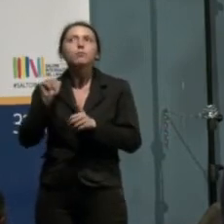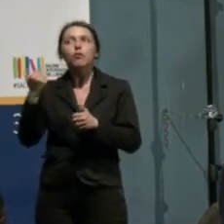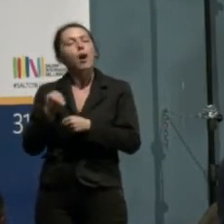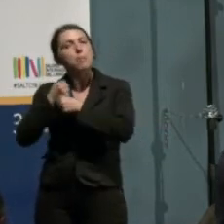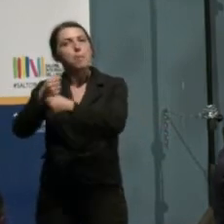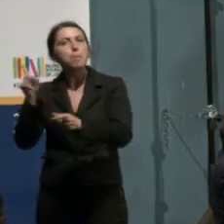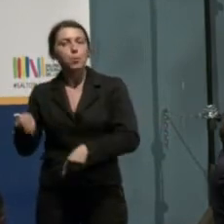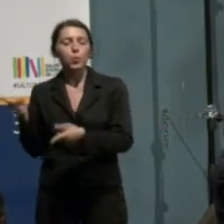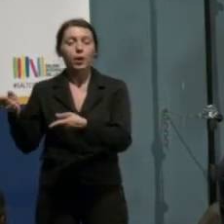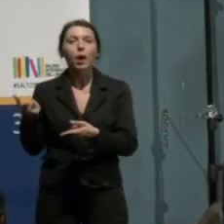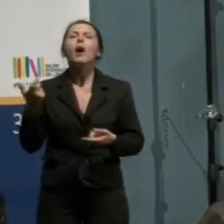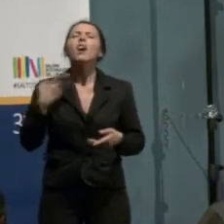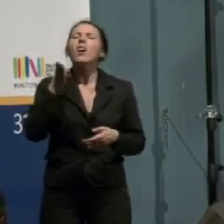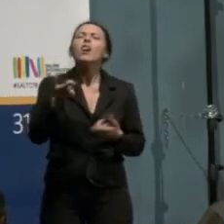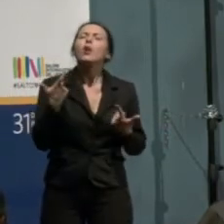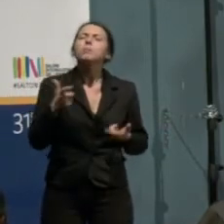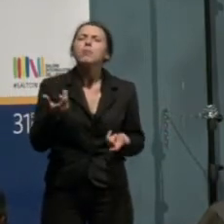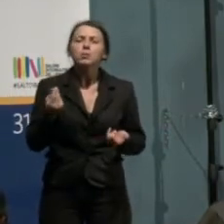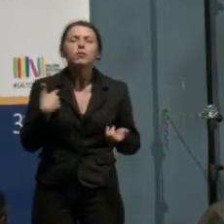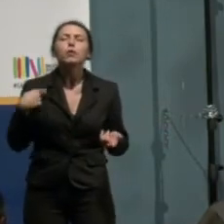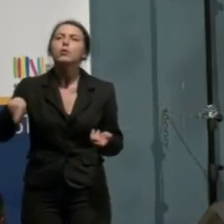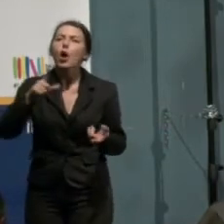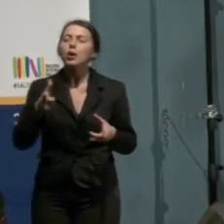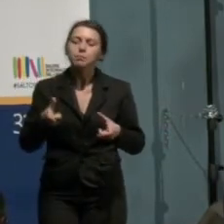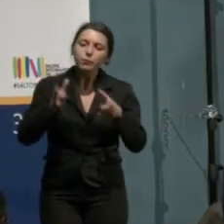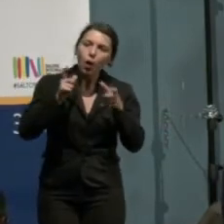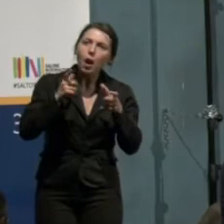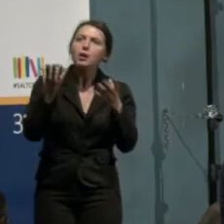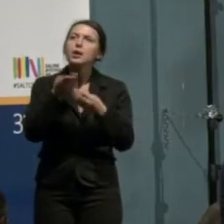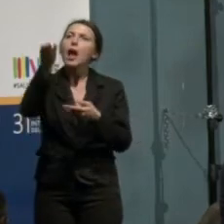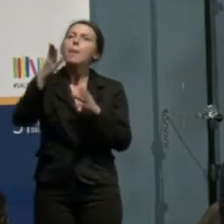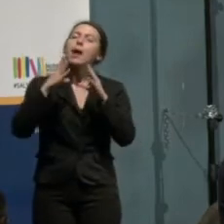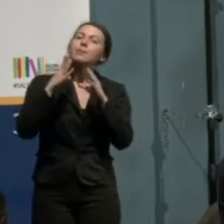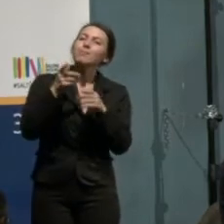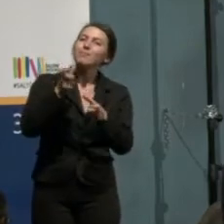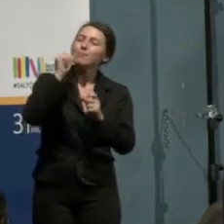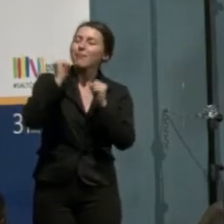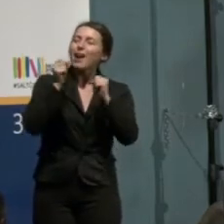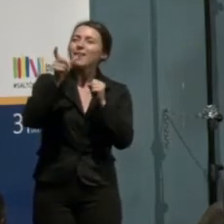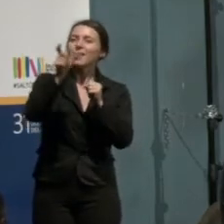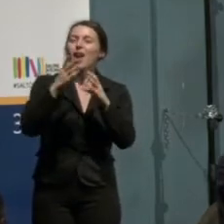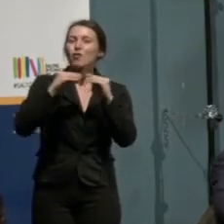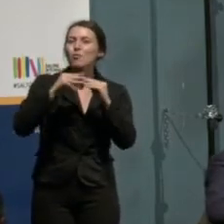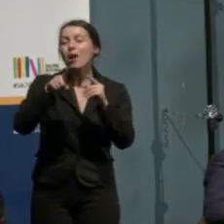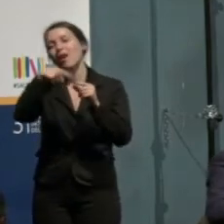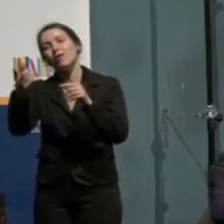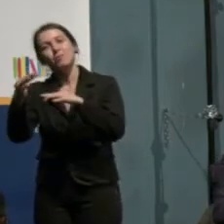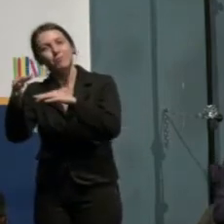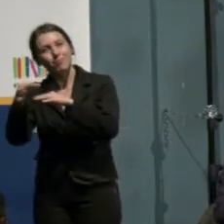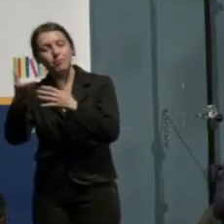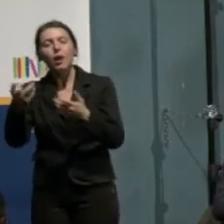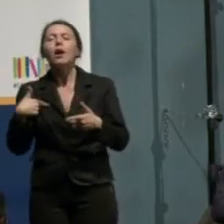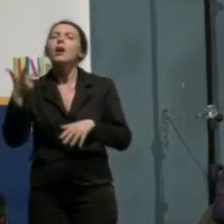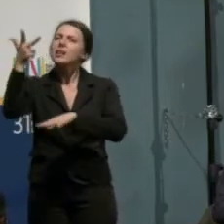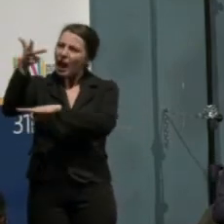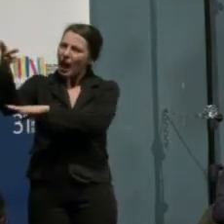cosa semplicemente questo per fare colazione col bari sto rumeno e la signora che è stata cinghiata per portare le telecamere là davanti e